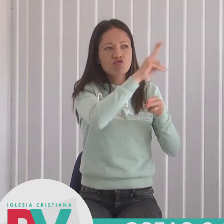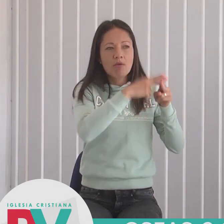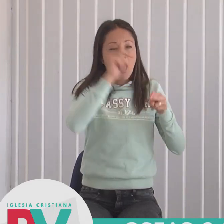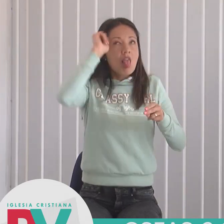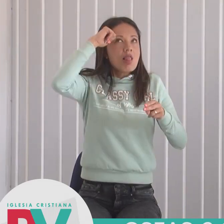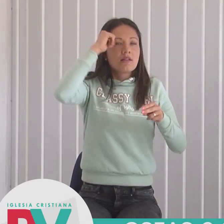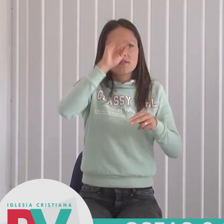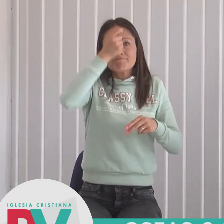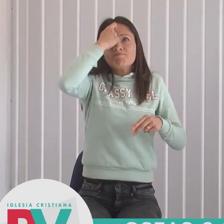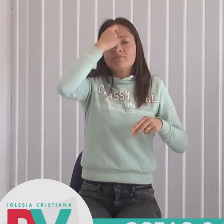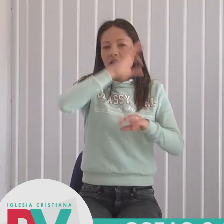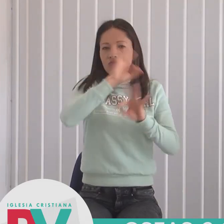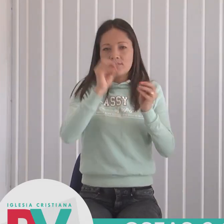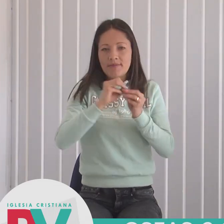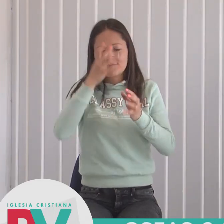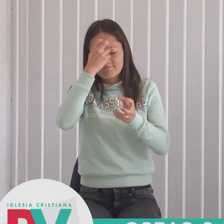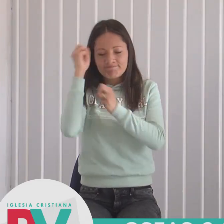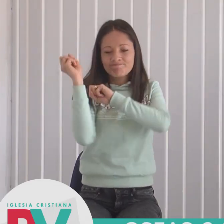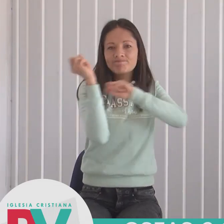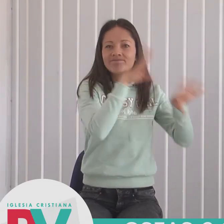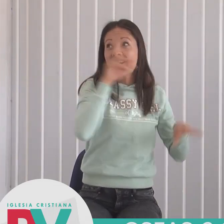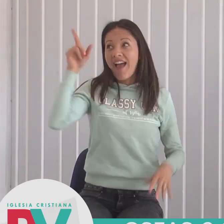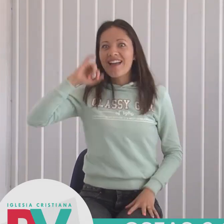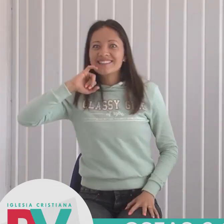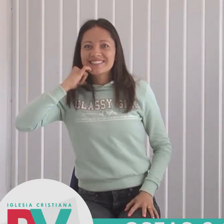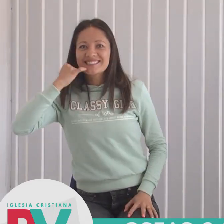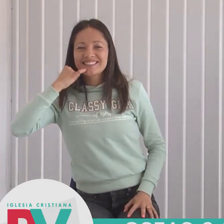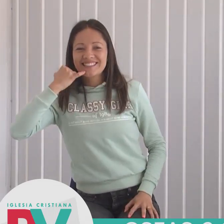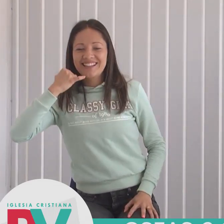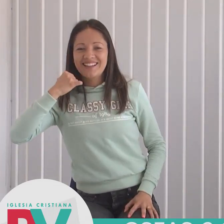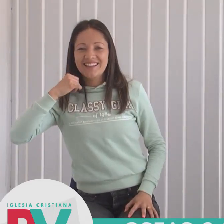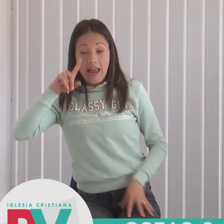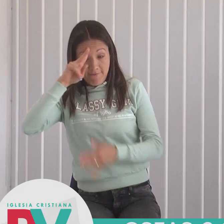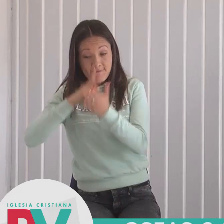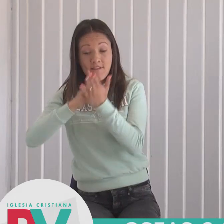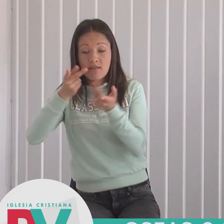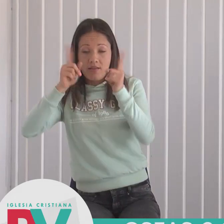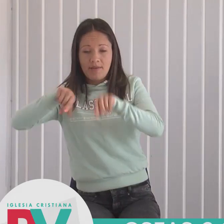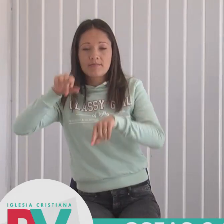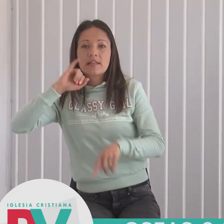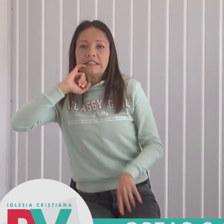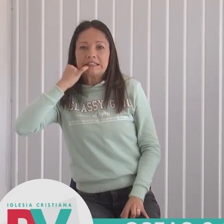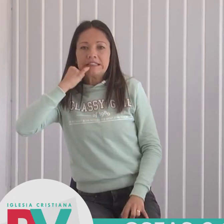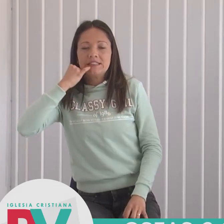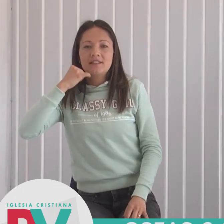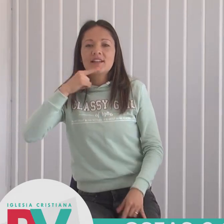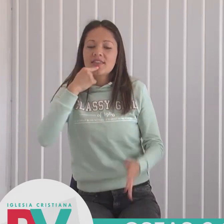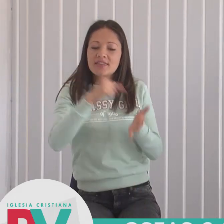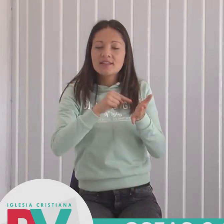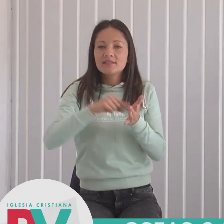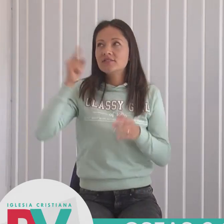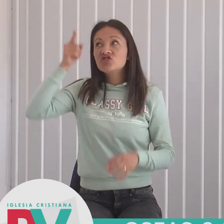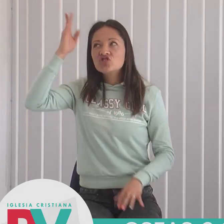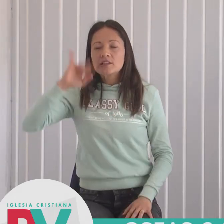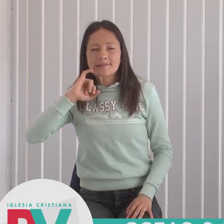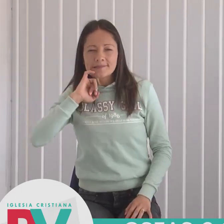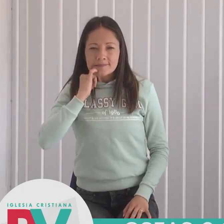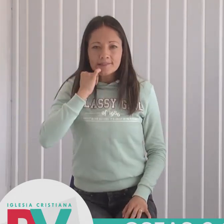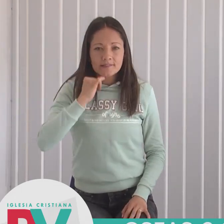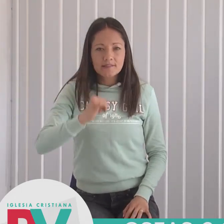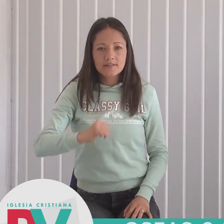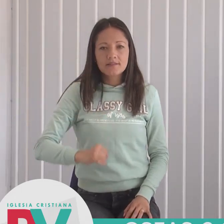nombres. ¿Se da cuenta que Él es fiel? Perdón, que Él es celoso. También es fiel, sí, Pero lo que está hablando aquí es que Él es ¿qué?